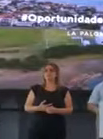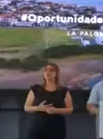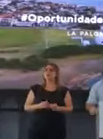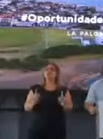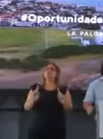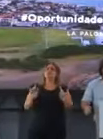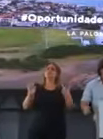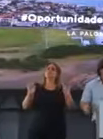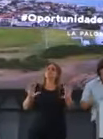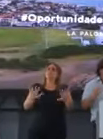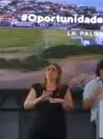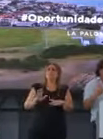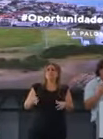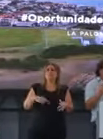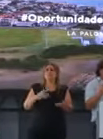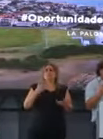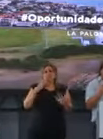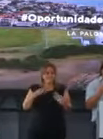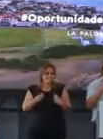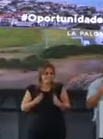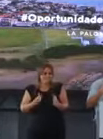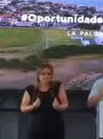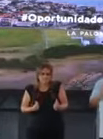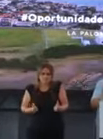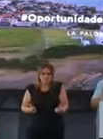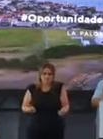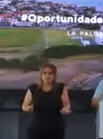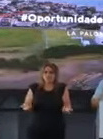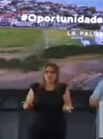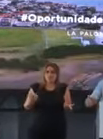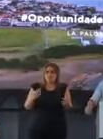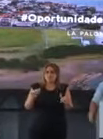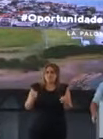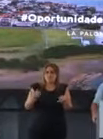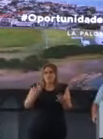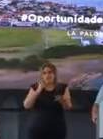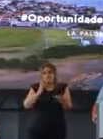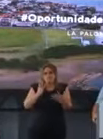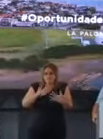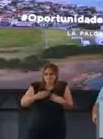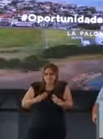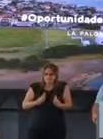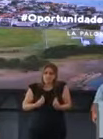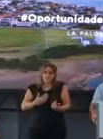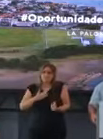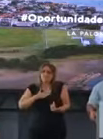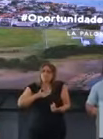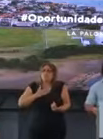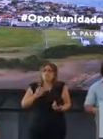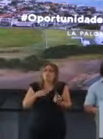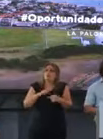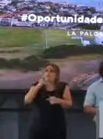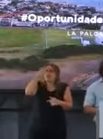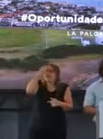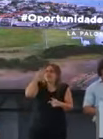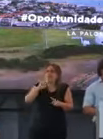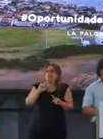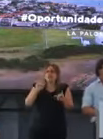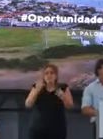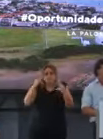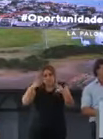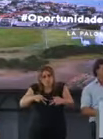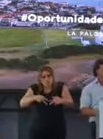No solo porque lo intuimos, no solo porque es algo quizá que lo tenemos en nuestra vena, sino porque nuestros técnicos no han estudiado.